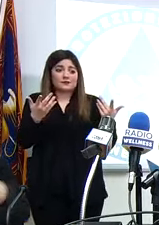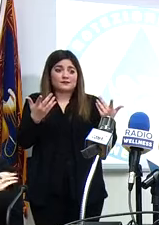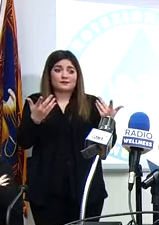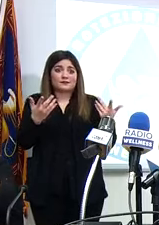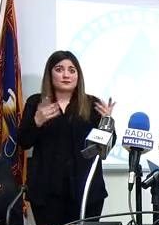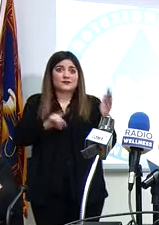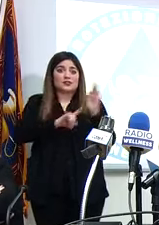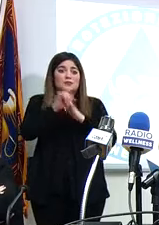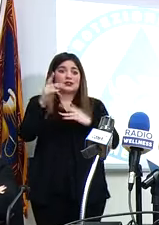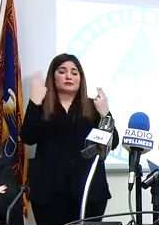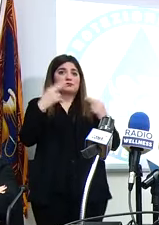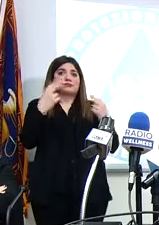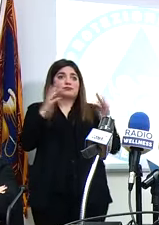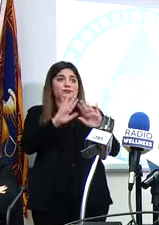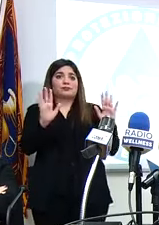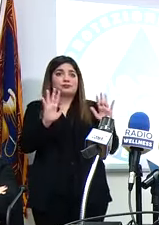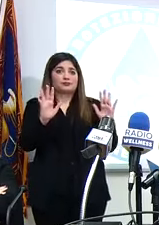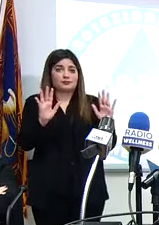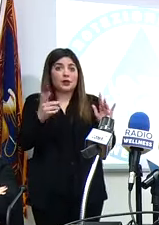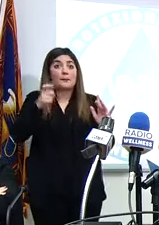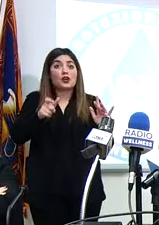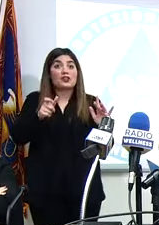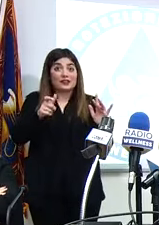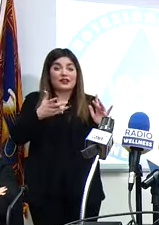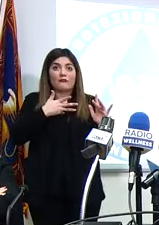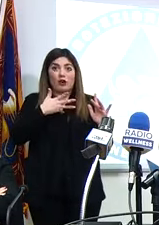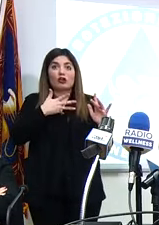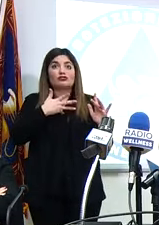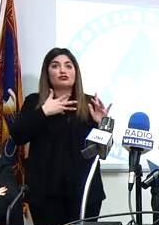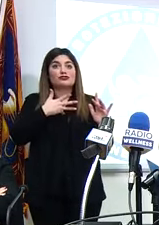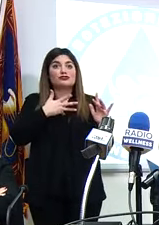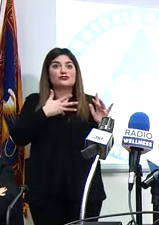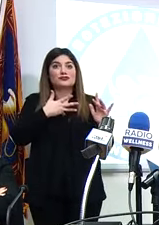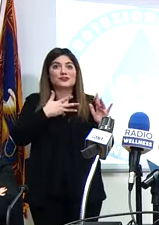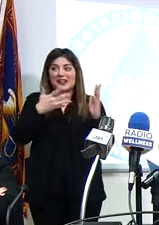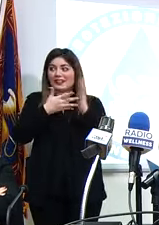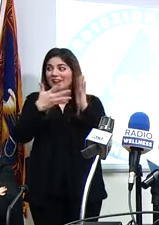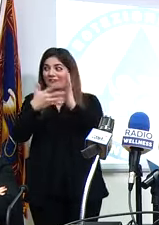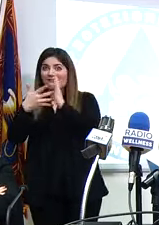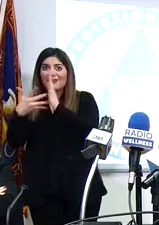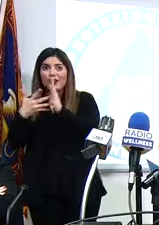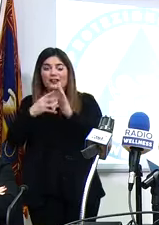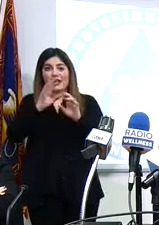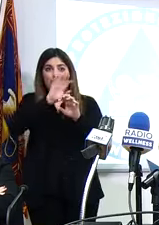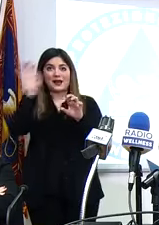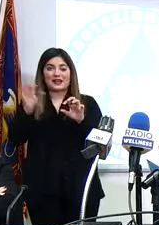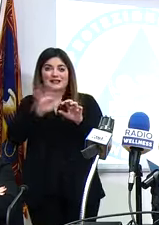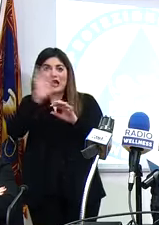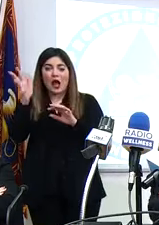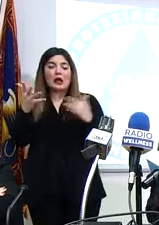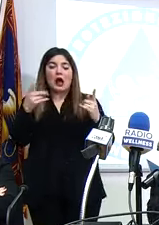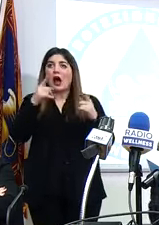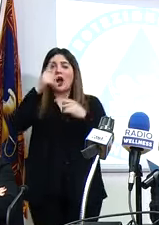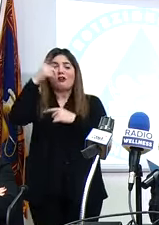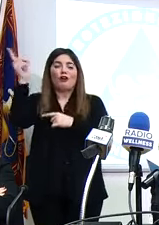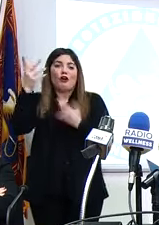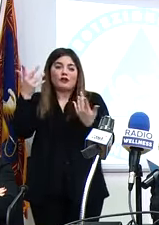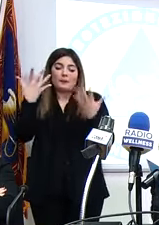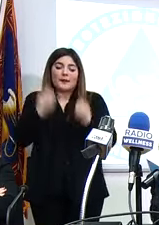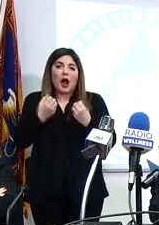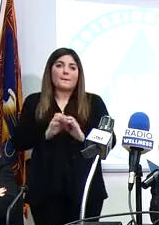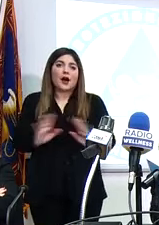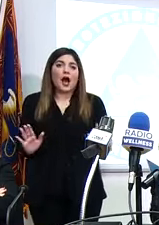Germania 35 per 100.000 abitanti. Quindi molto pragmatici, e molto pragmatici cosa hanno detto? Beh, insomma, un